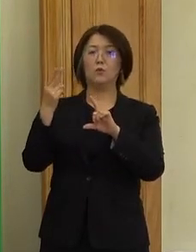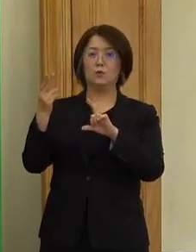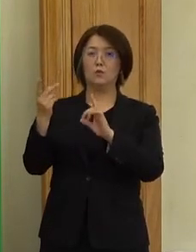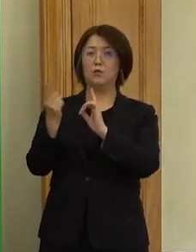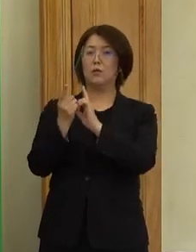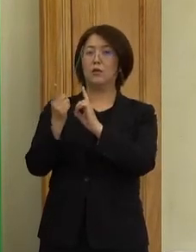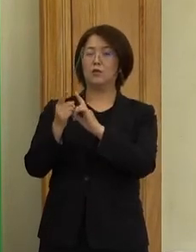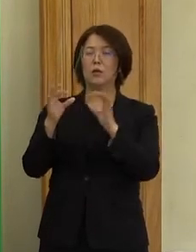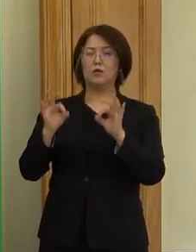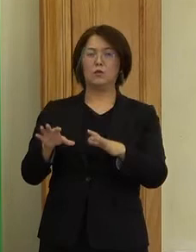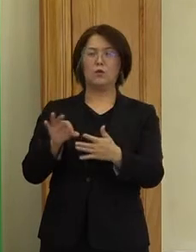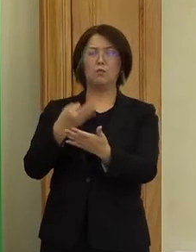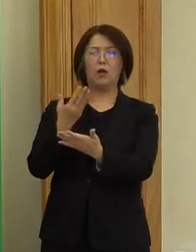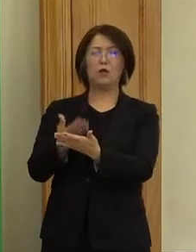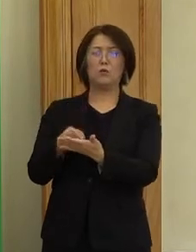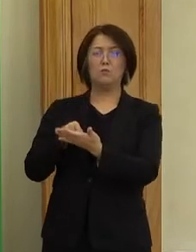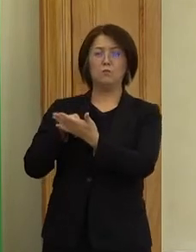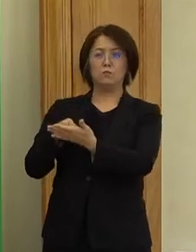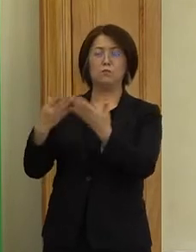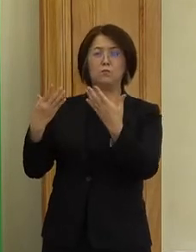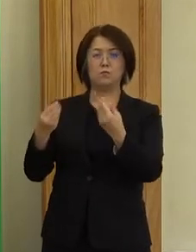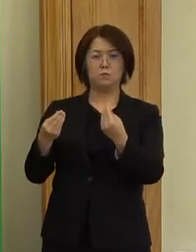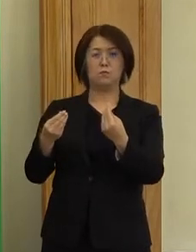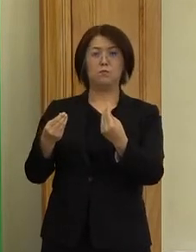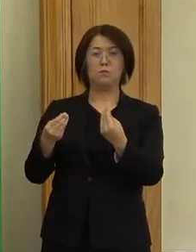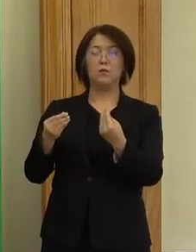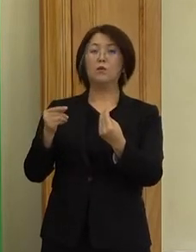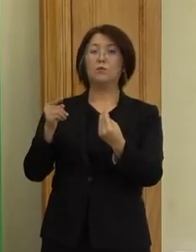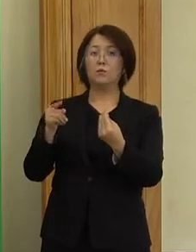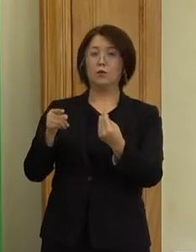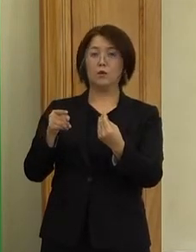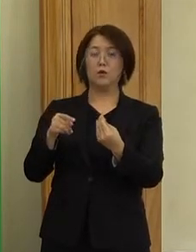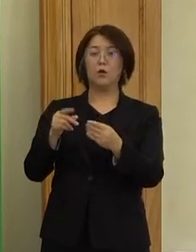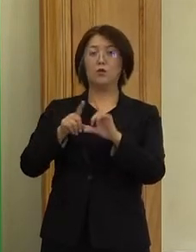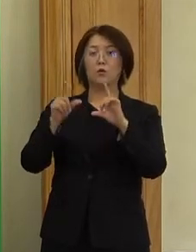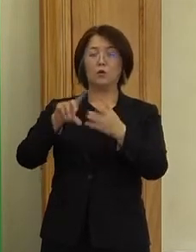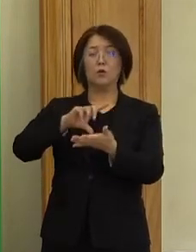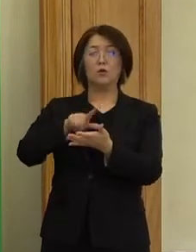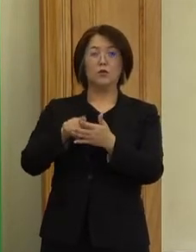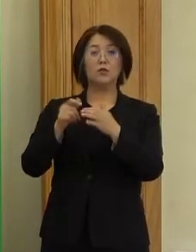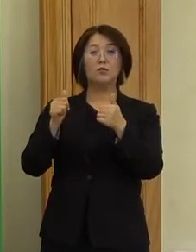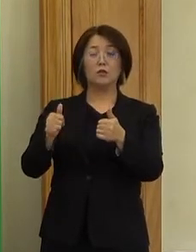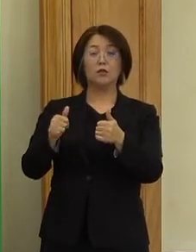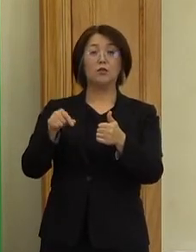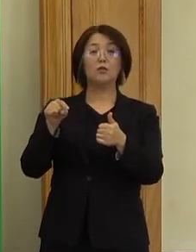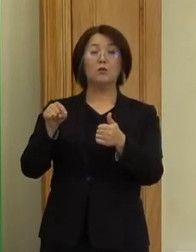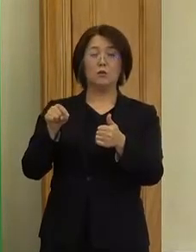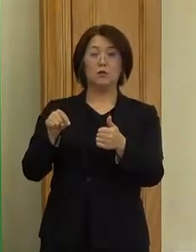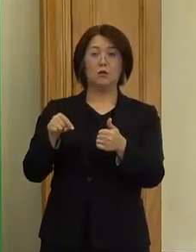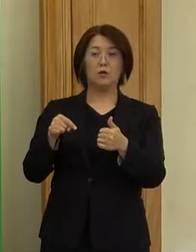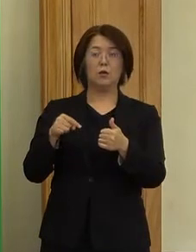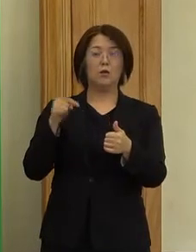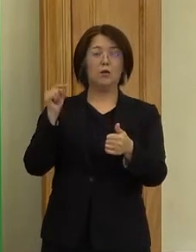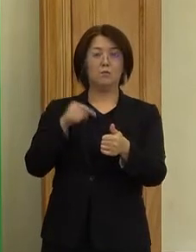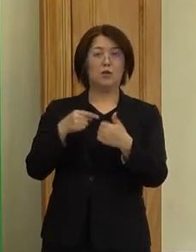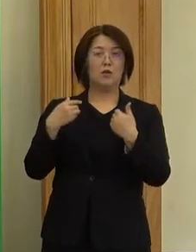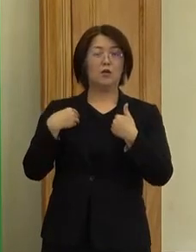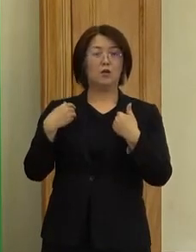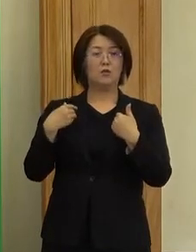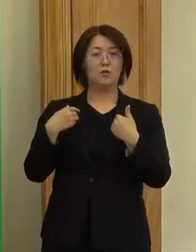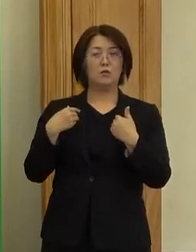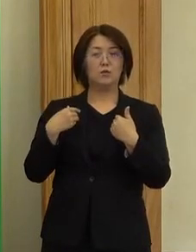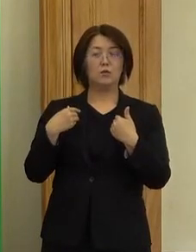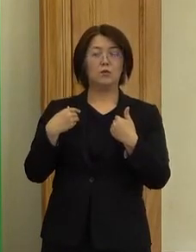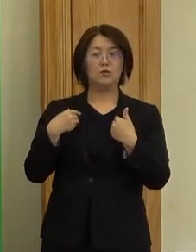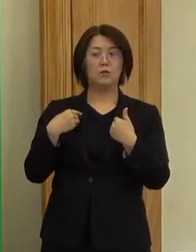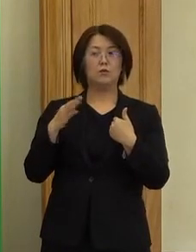があったと思います。でその判決が、出て、ね、あの東京地裁の方ではあの命令が特に、必要だったと認められず違法という